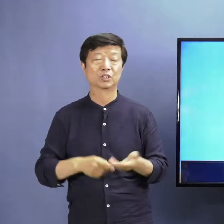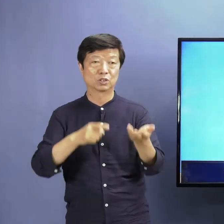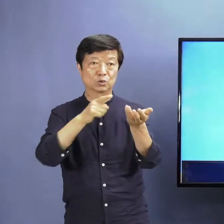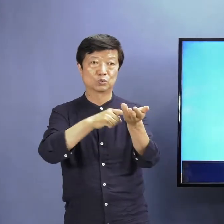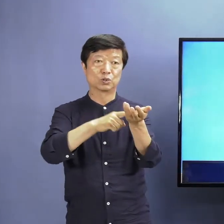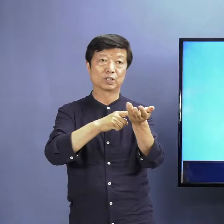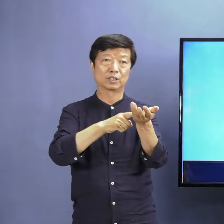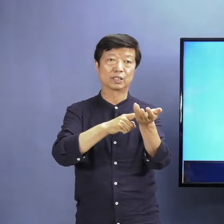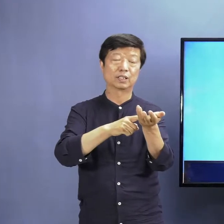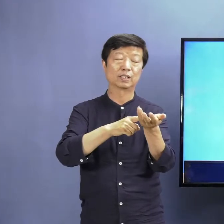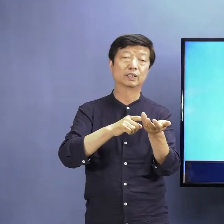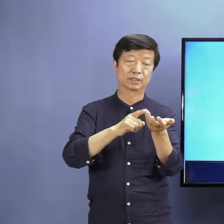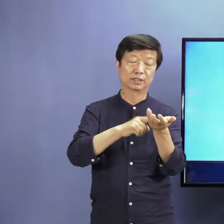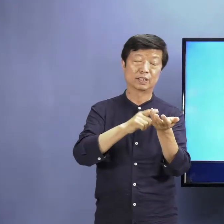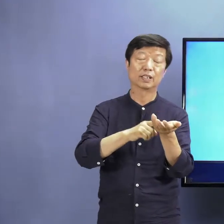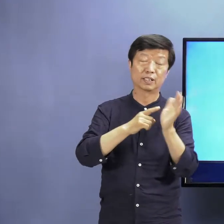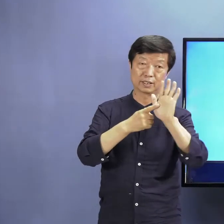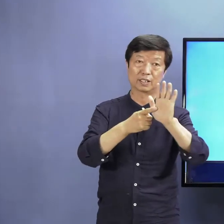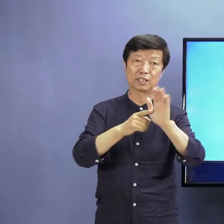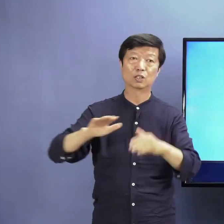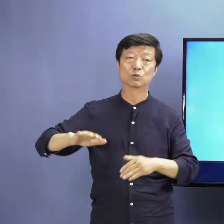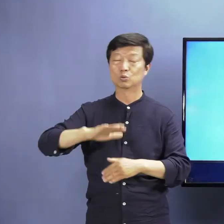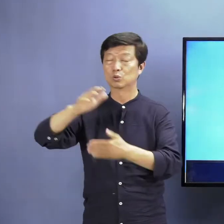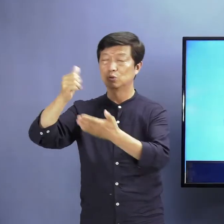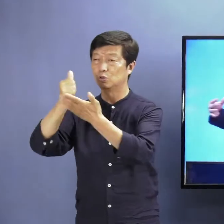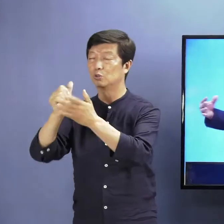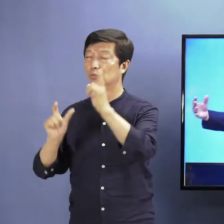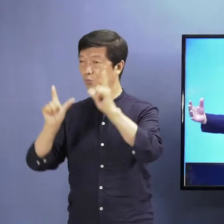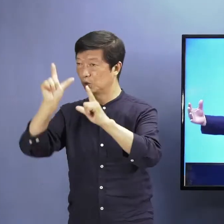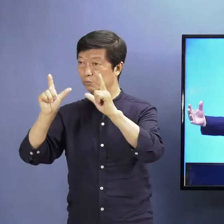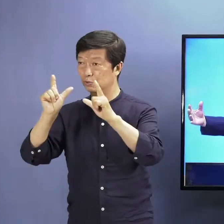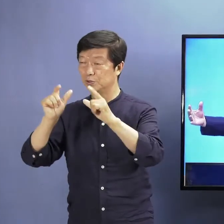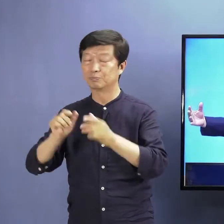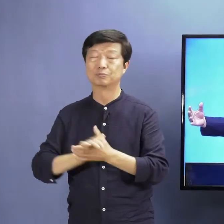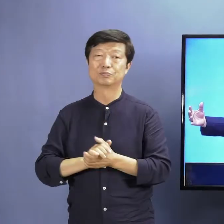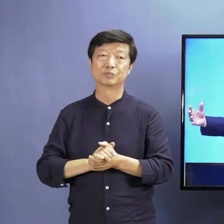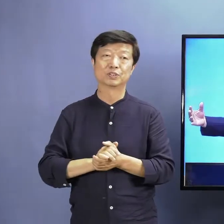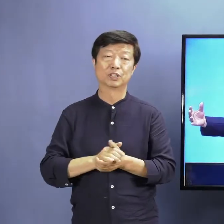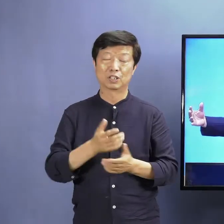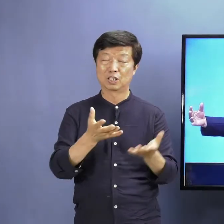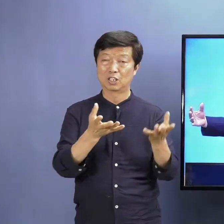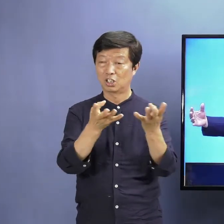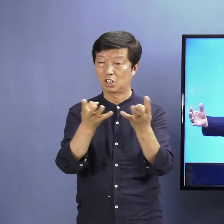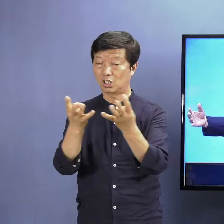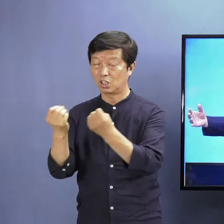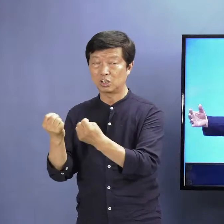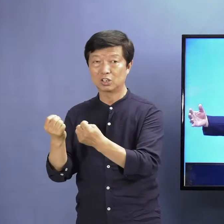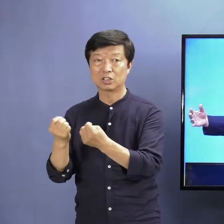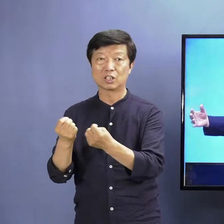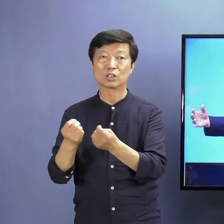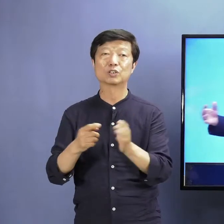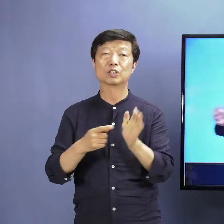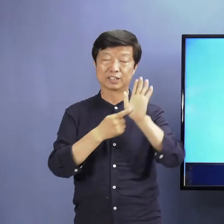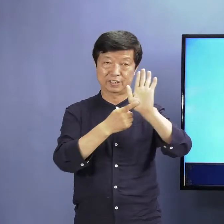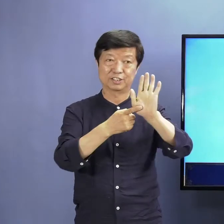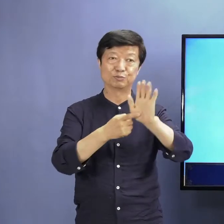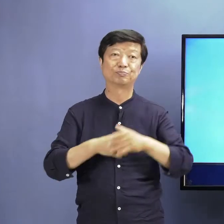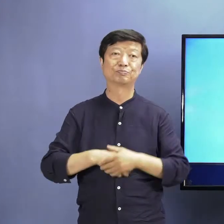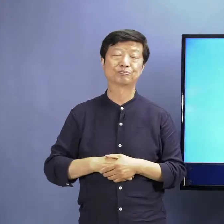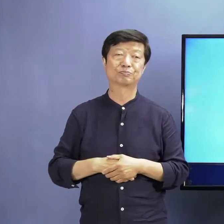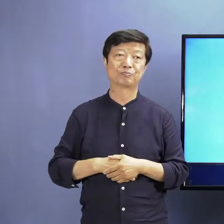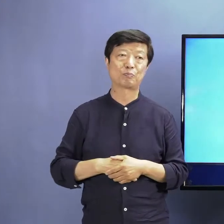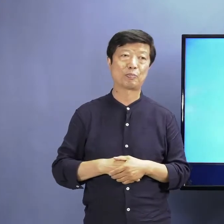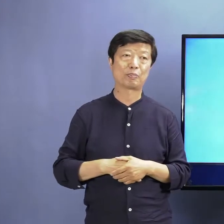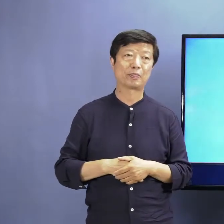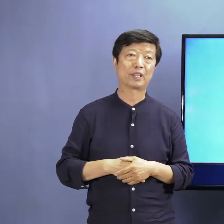우리 주님의 모습이요, 상당히 길게 묘사가 되고 있어요. 정말 좀 어떻게 보면 민망할 정도로 그냥 한 마디가